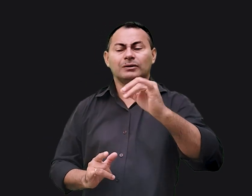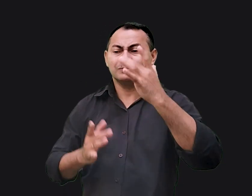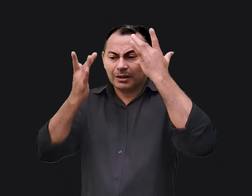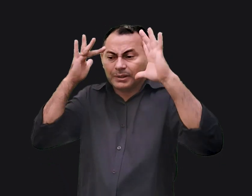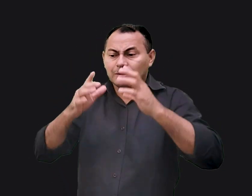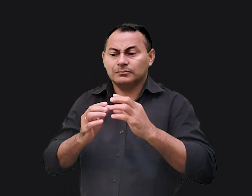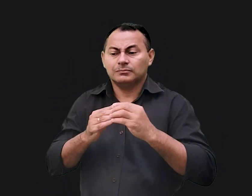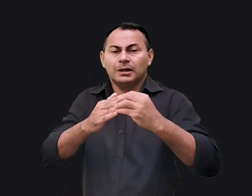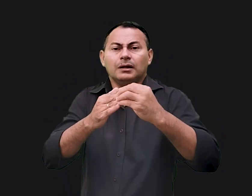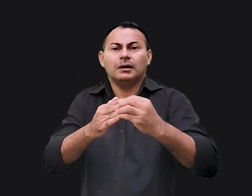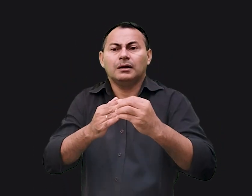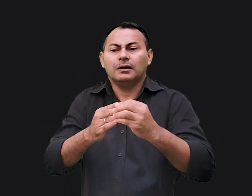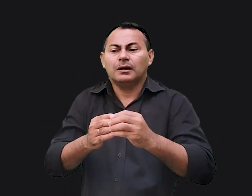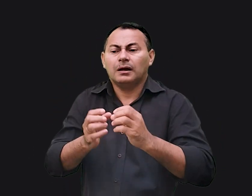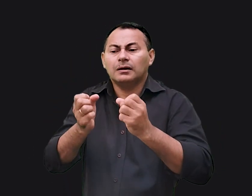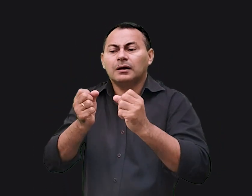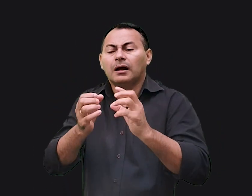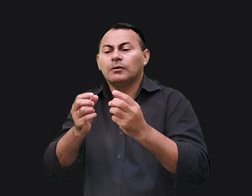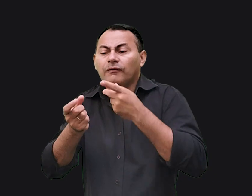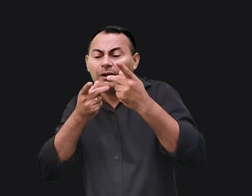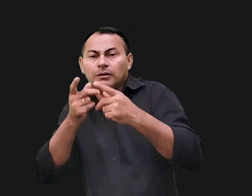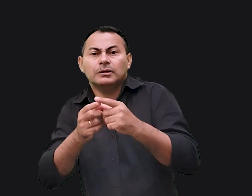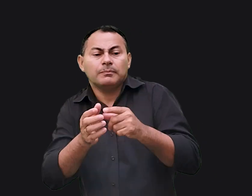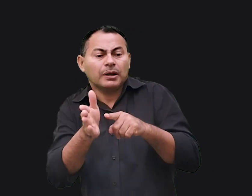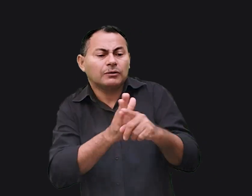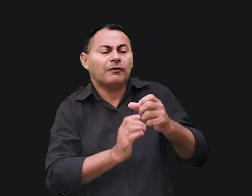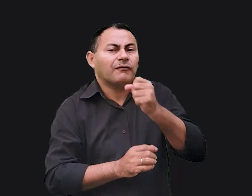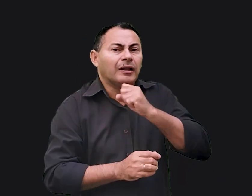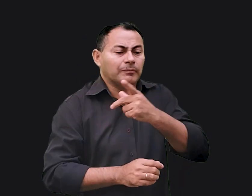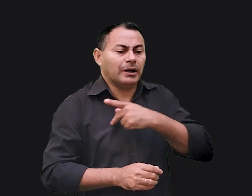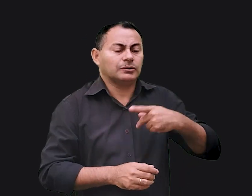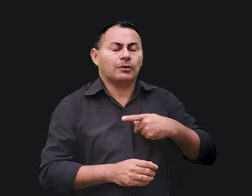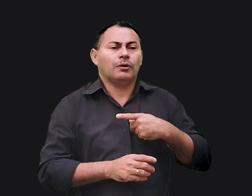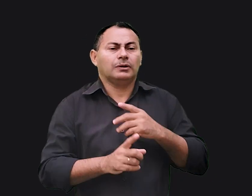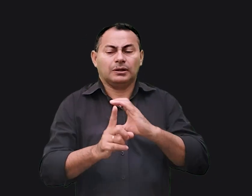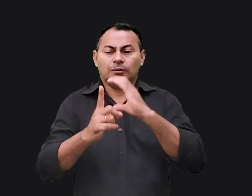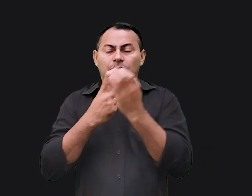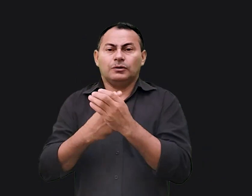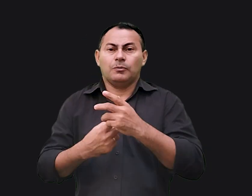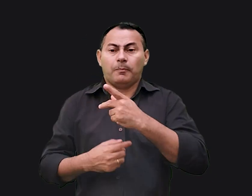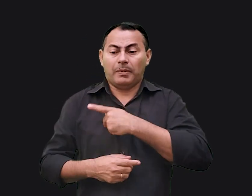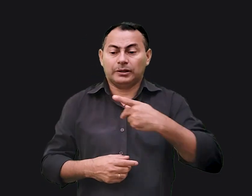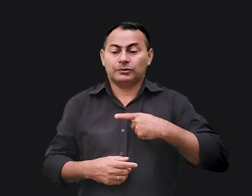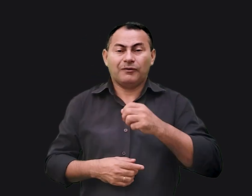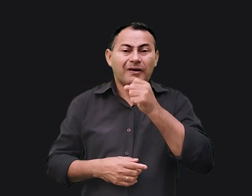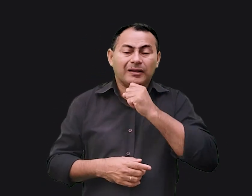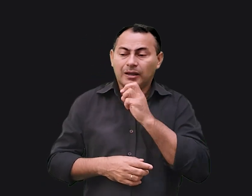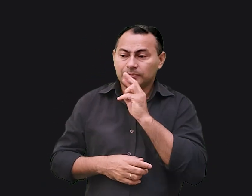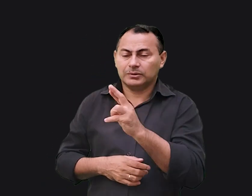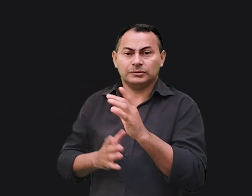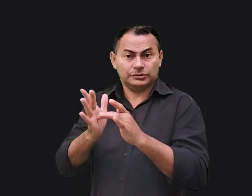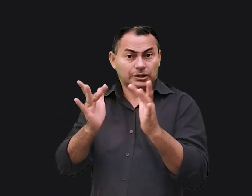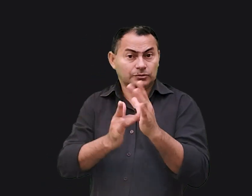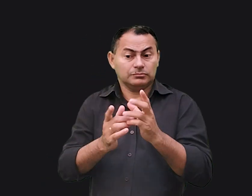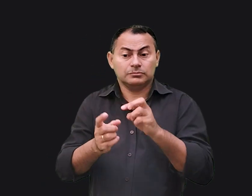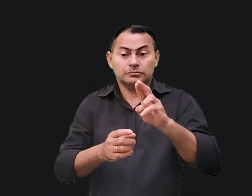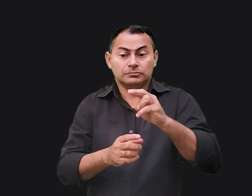cerimônia. Ele perguntou para um velho pastor o que deveria falar naquele culto e o velho pastor respondeu, Jesus nunca dirigiu